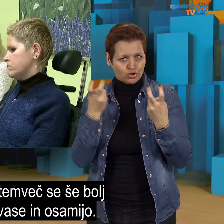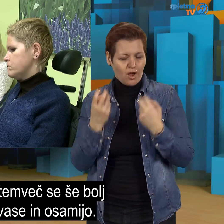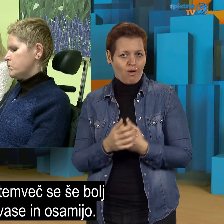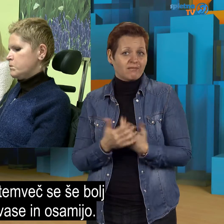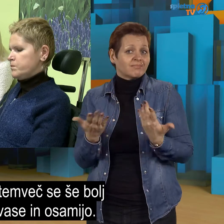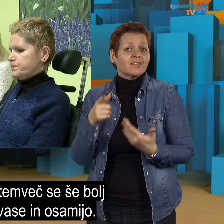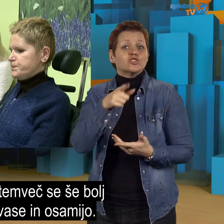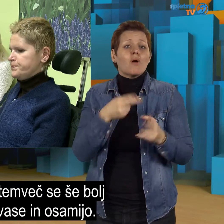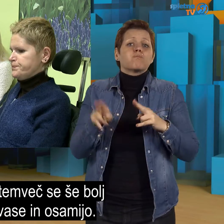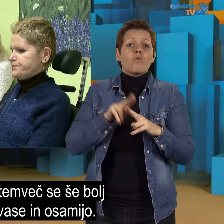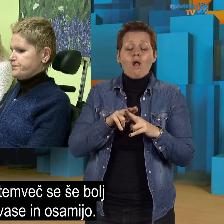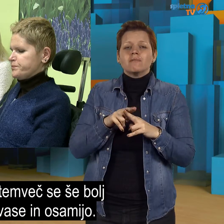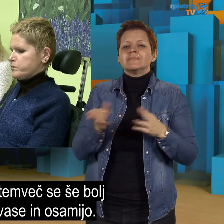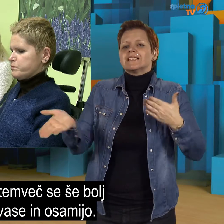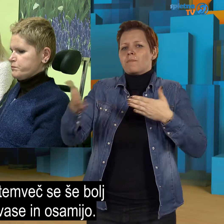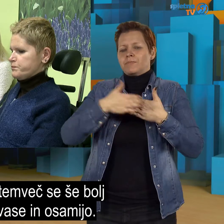osamijo.